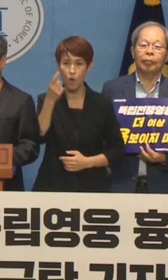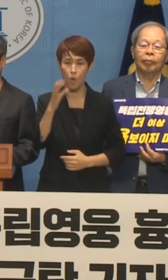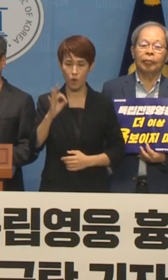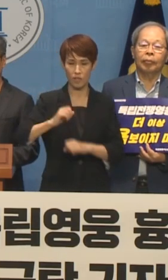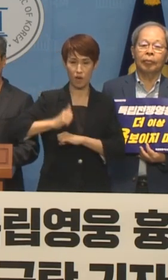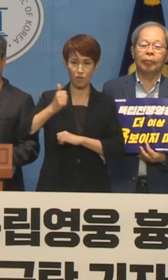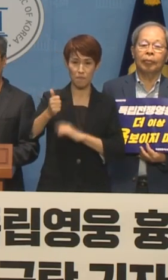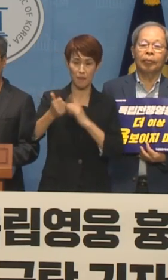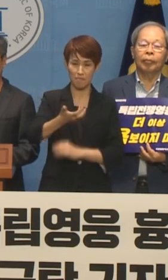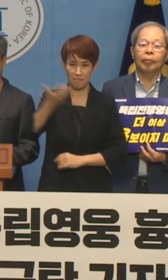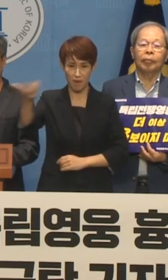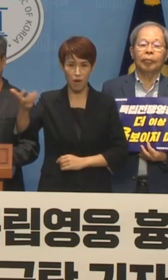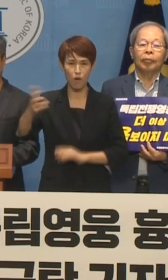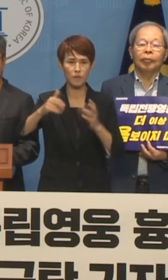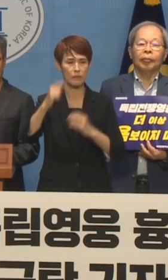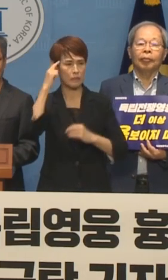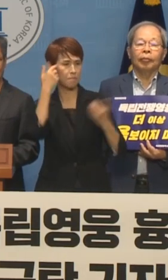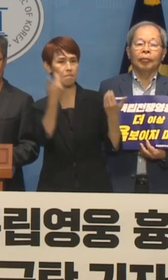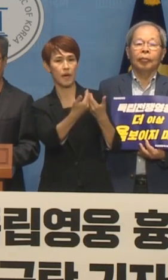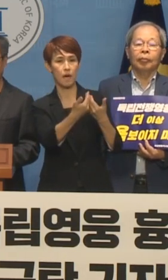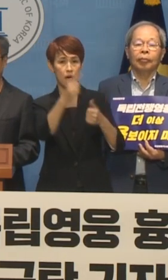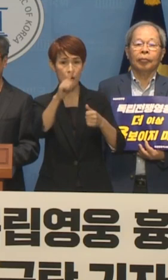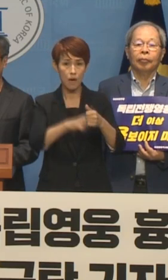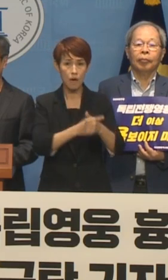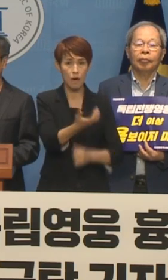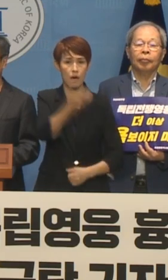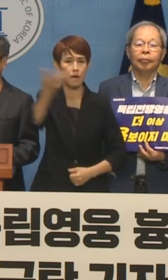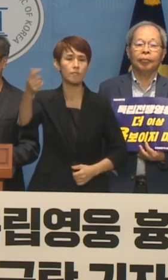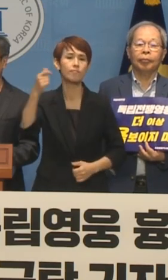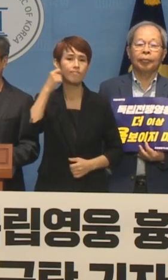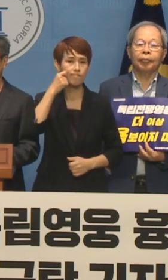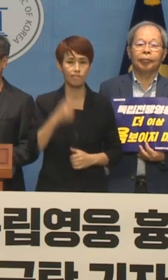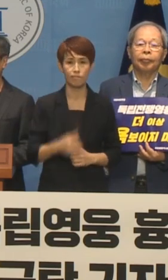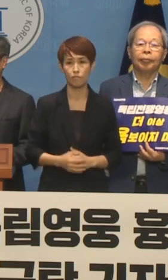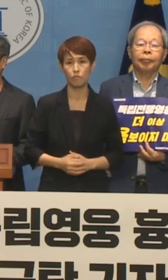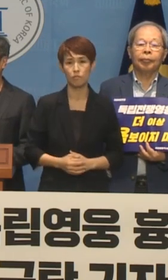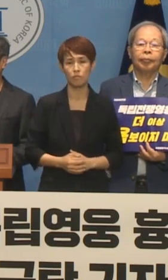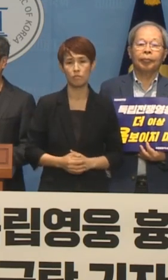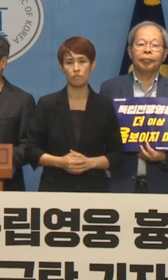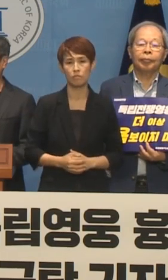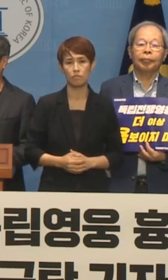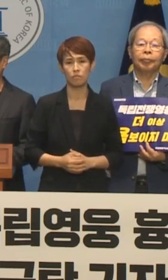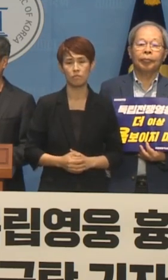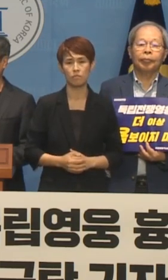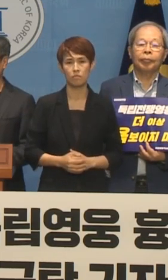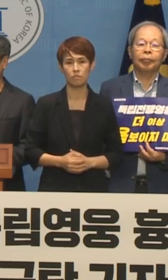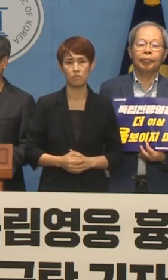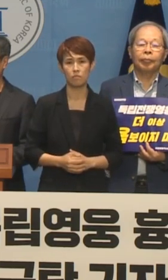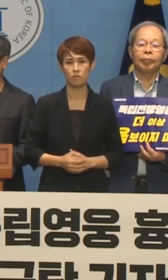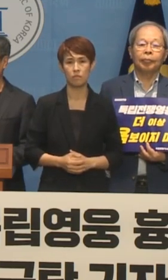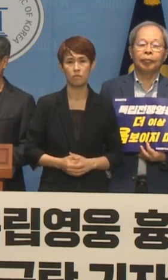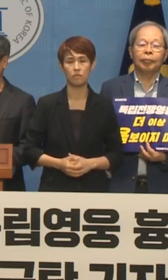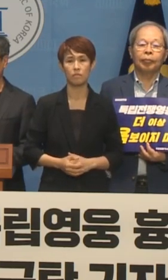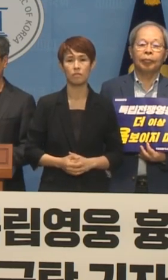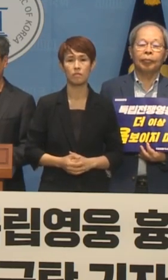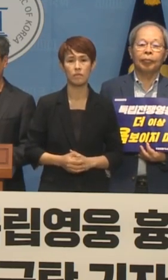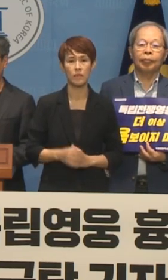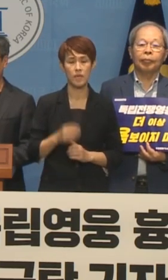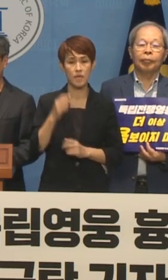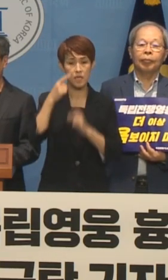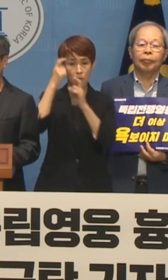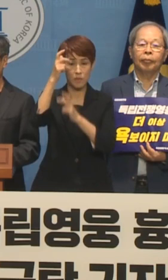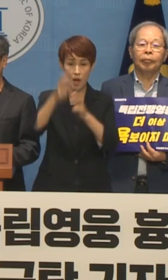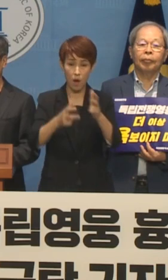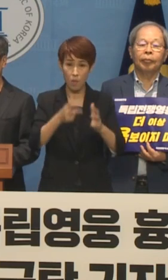옮기자고 해서 국민적 저항에 부딪혀서 아직까지 옮기지 못한 것입니다. 그럴 때 저희는 그 4개의 기념사업회에서는